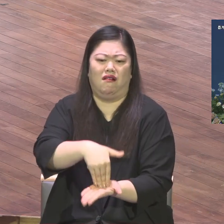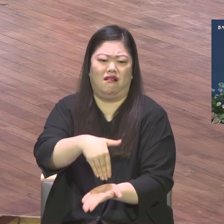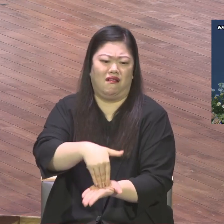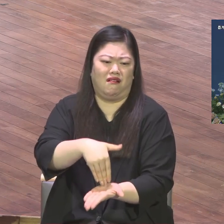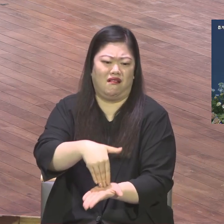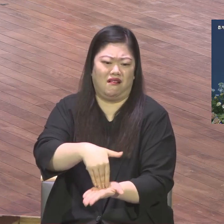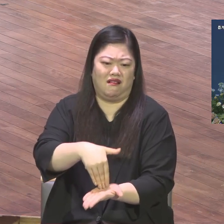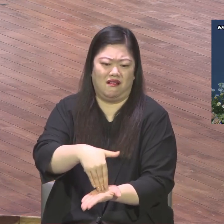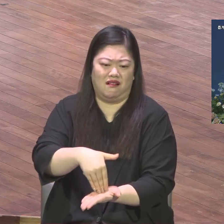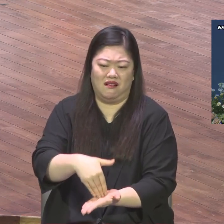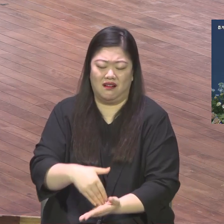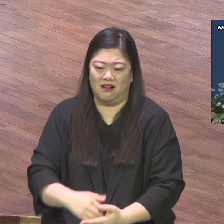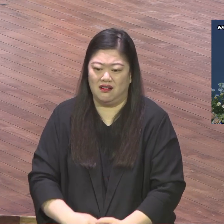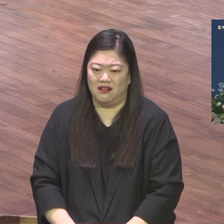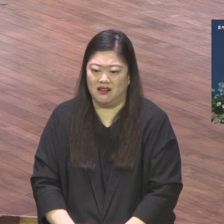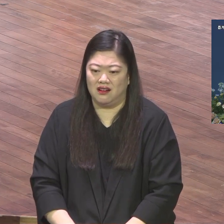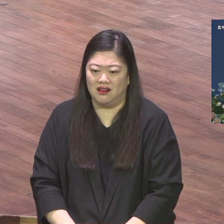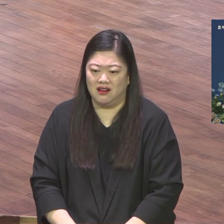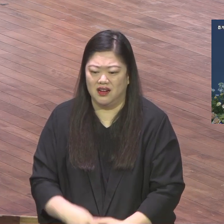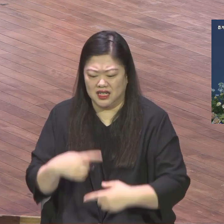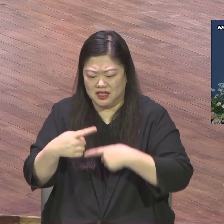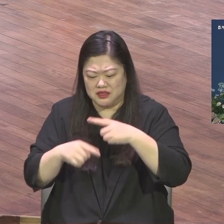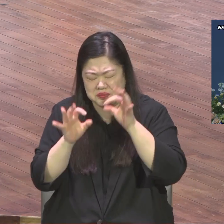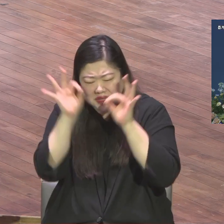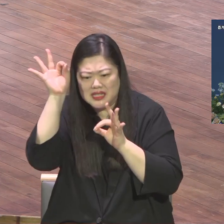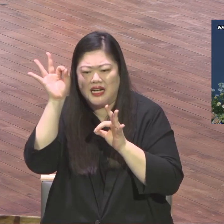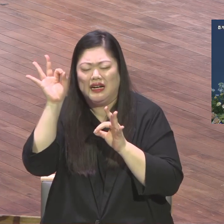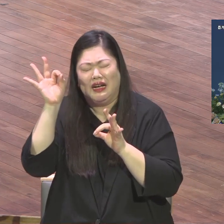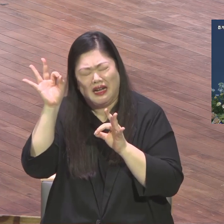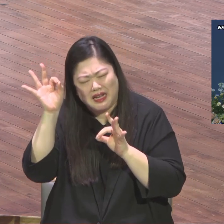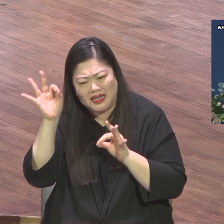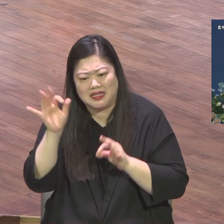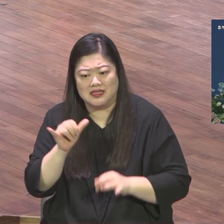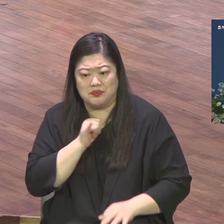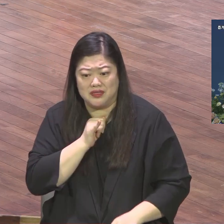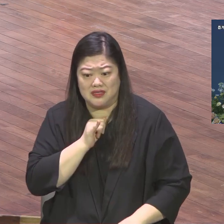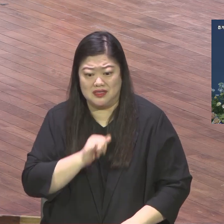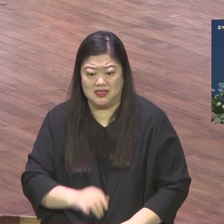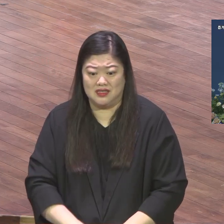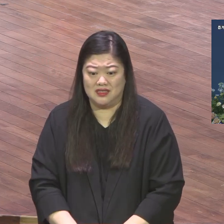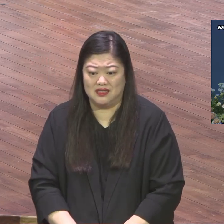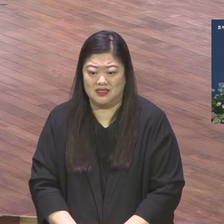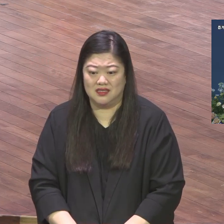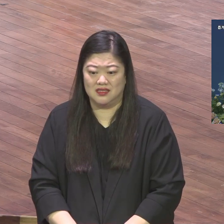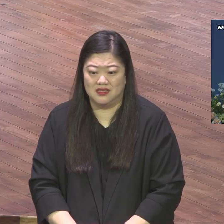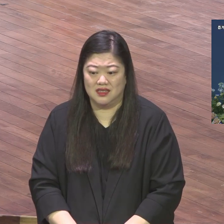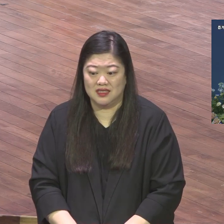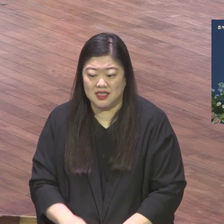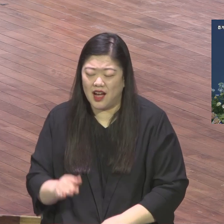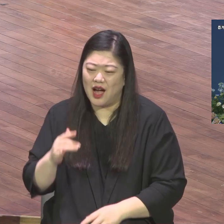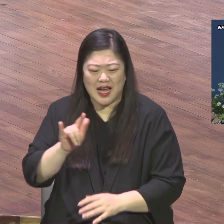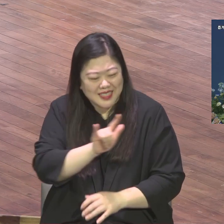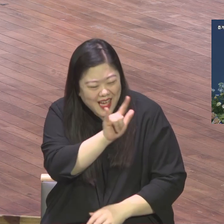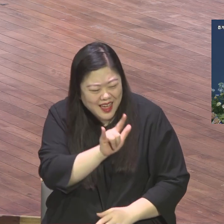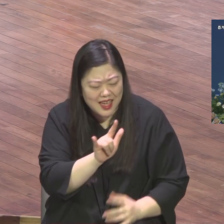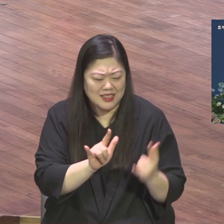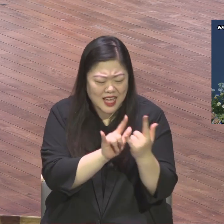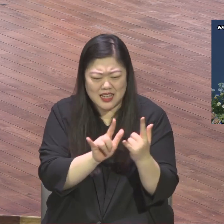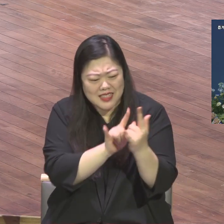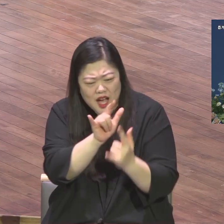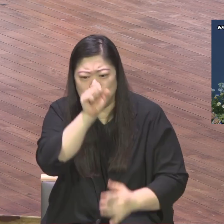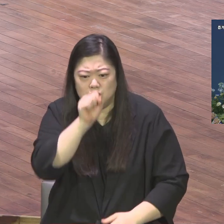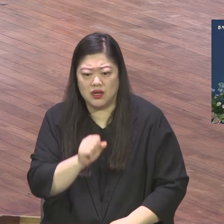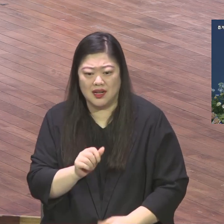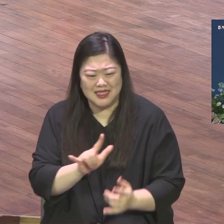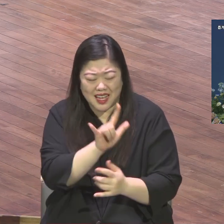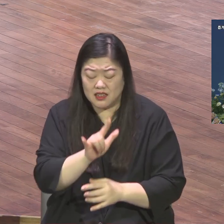부정적인 말, 이 말 한마디가 서로 마음에 마음에 그야말로 문을 닫아버려요. 그래서 가만히